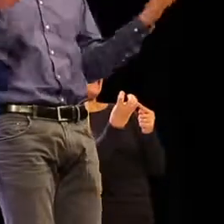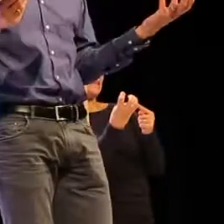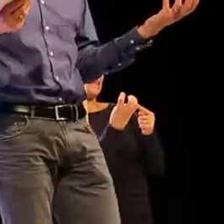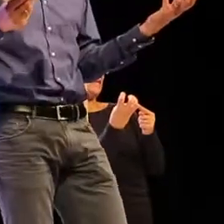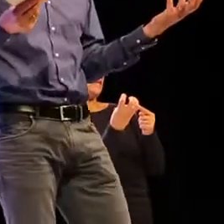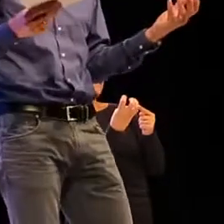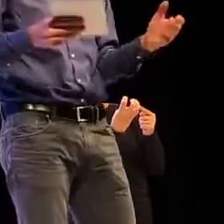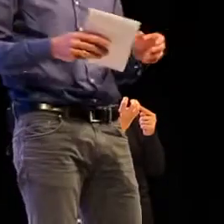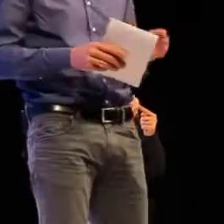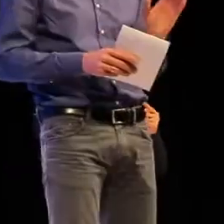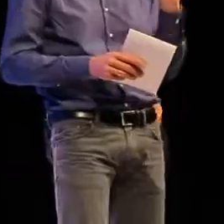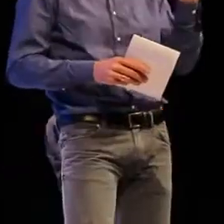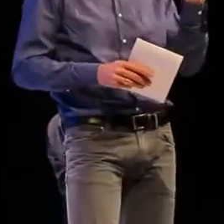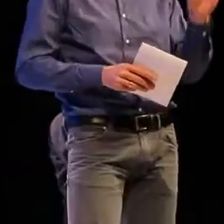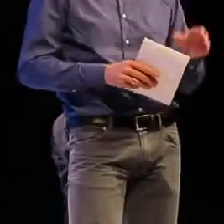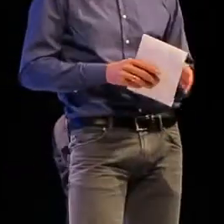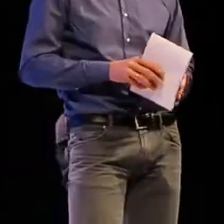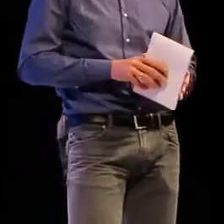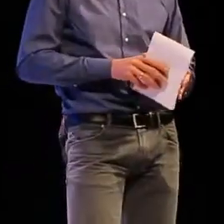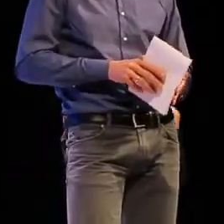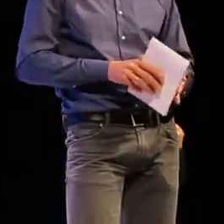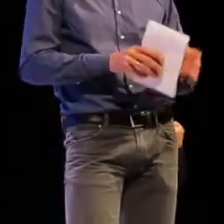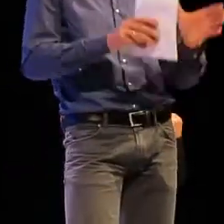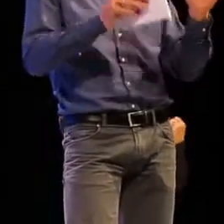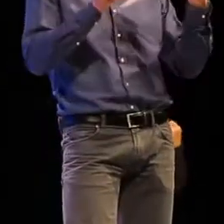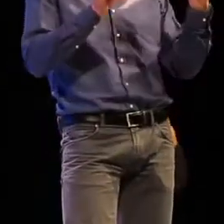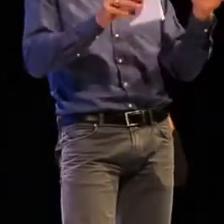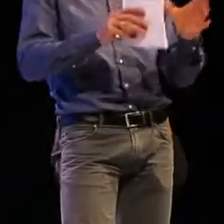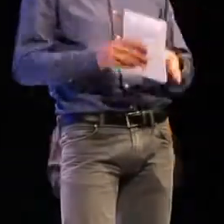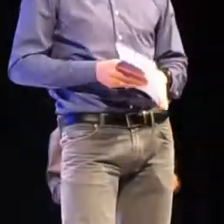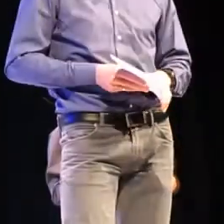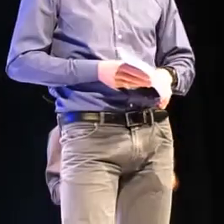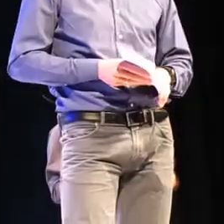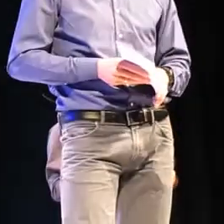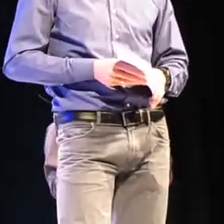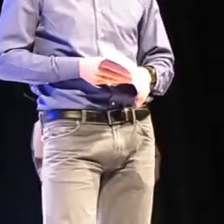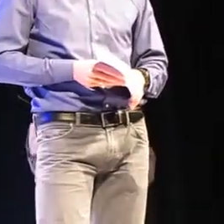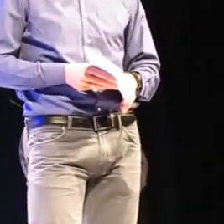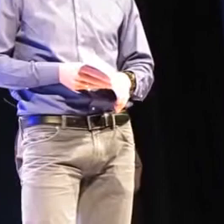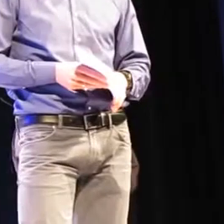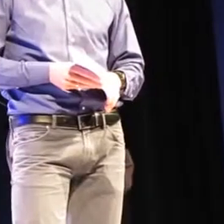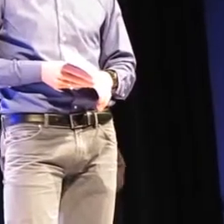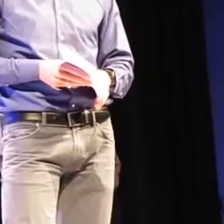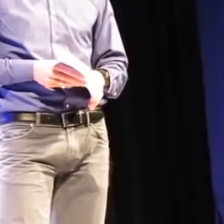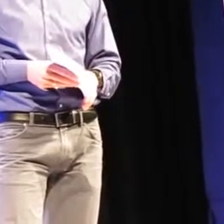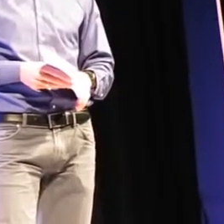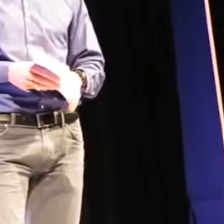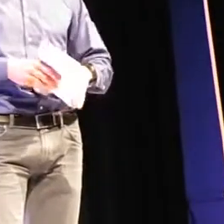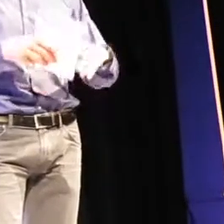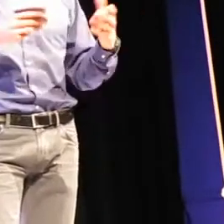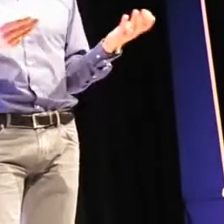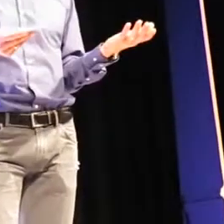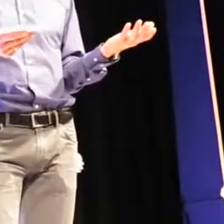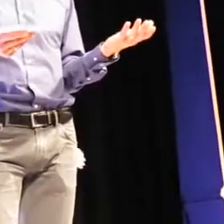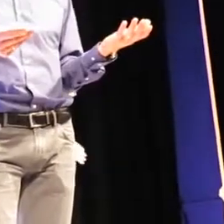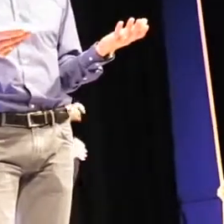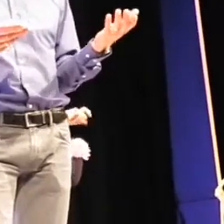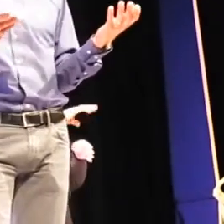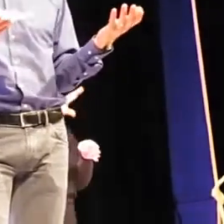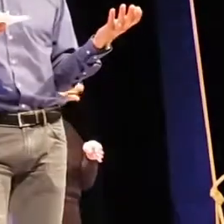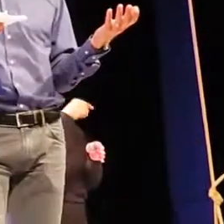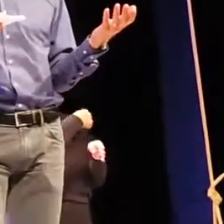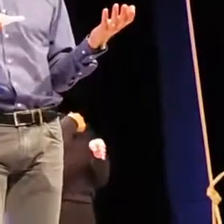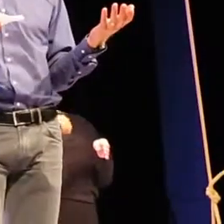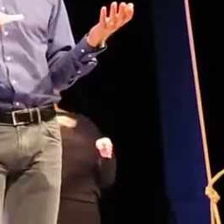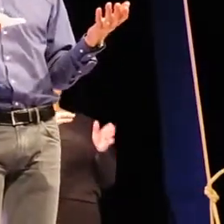en enorm magnitud. Så det är det som kvarstår. Men förra veckan så var det skäl att fira.